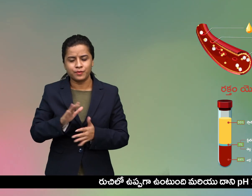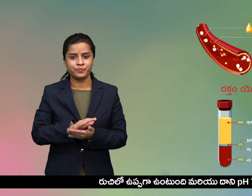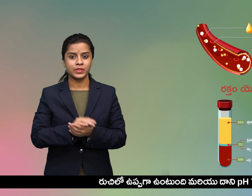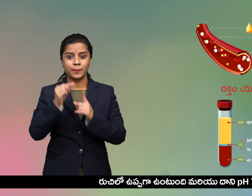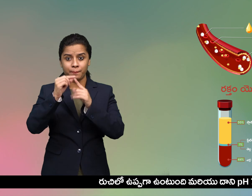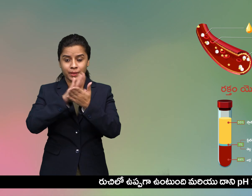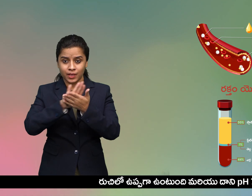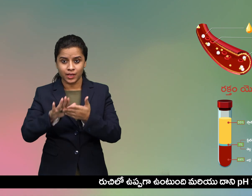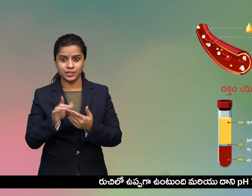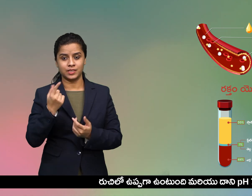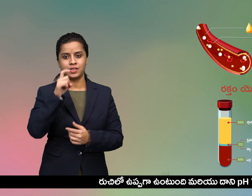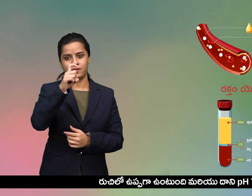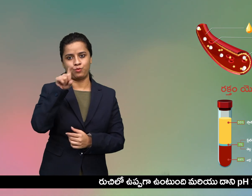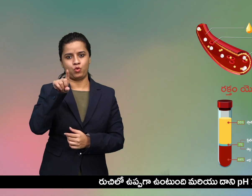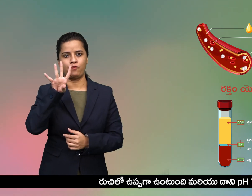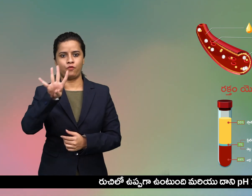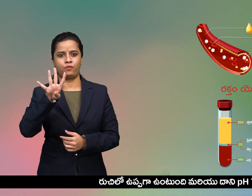దాని pH 7.4.